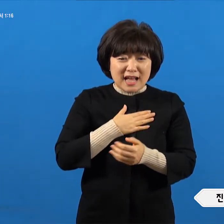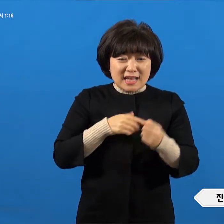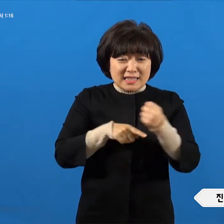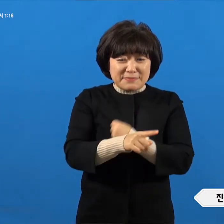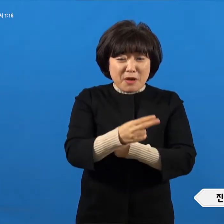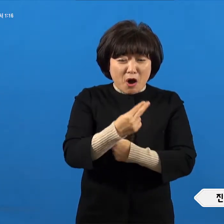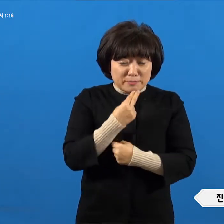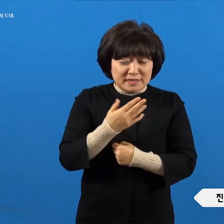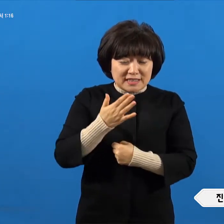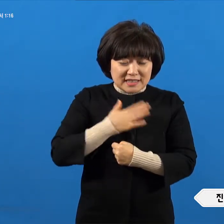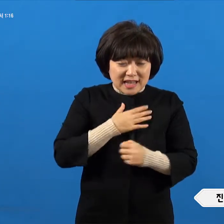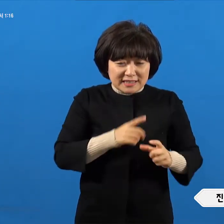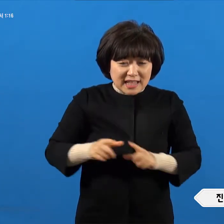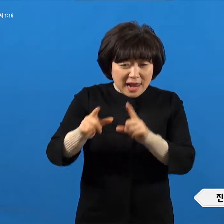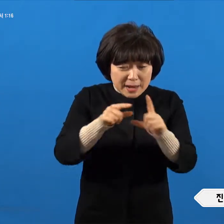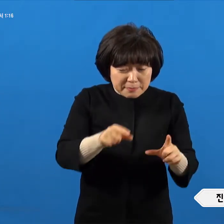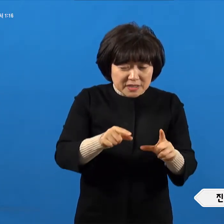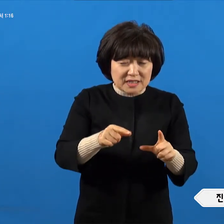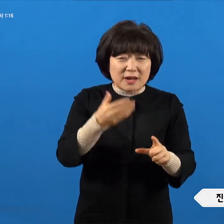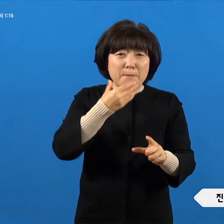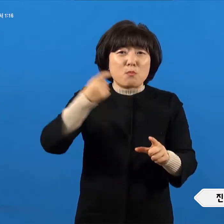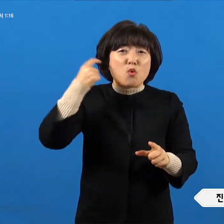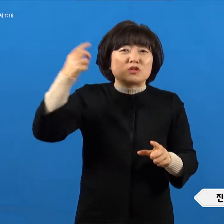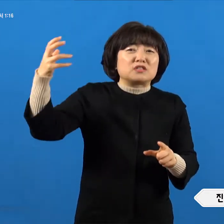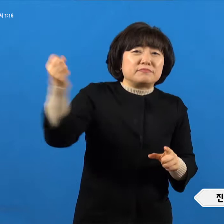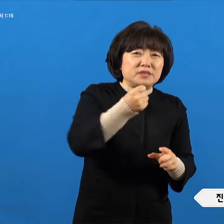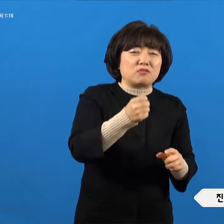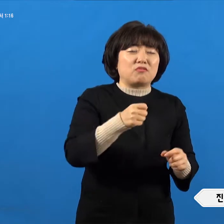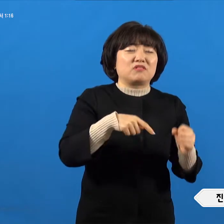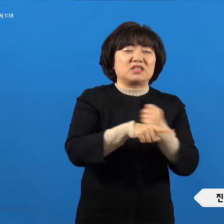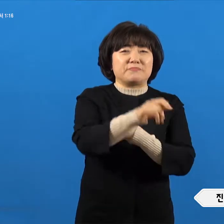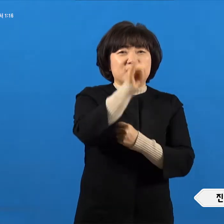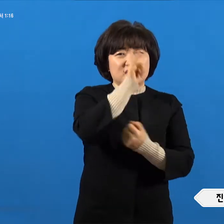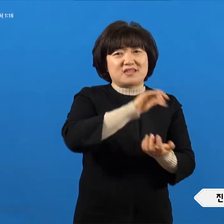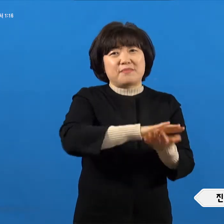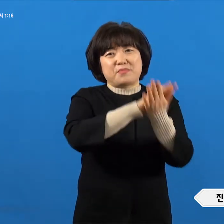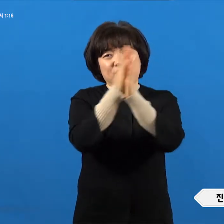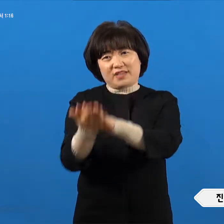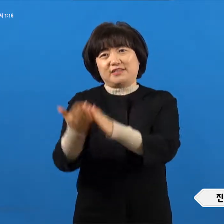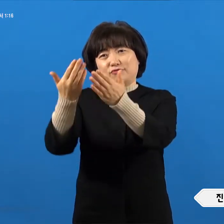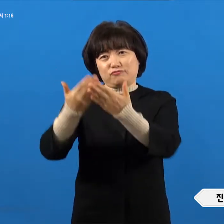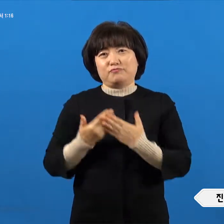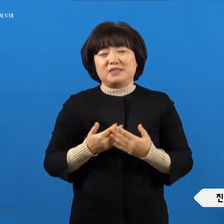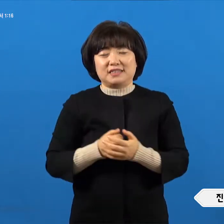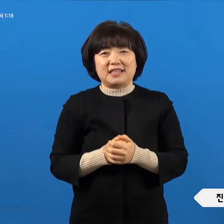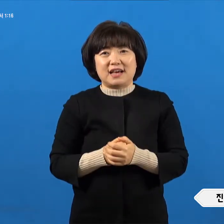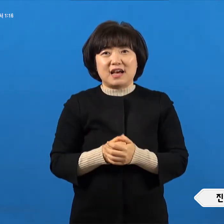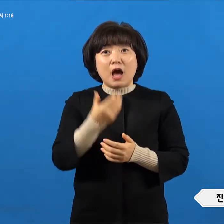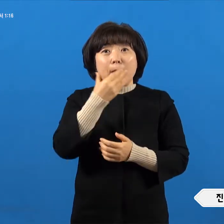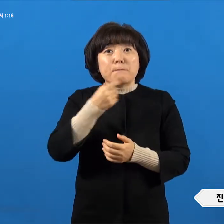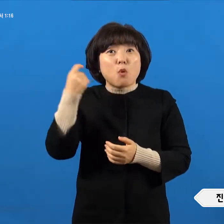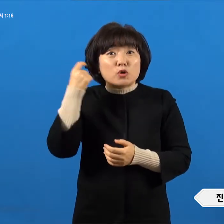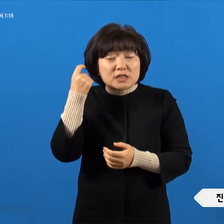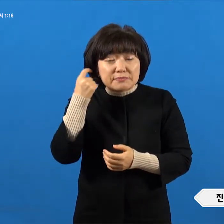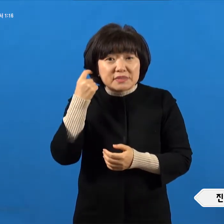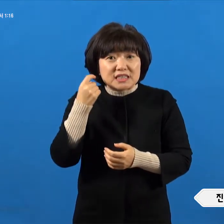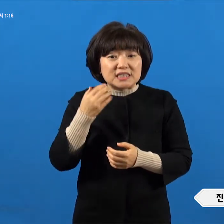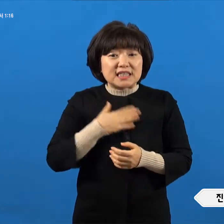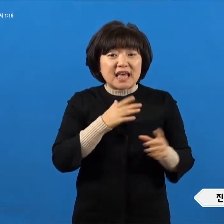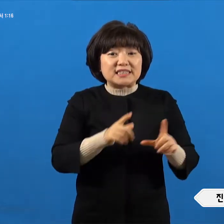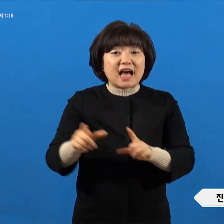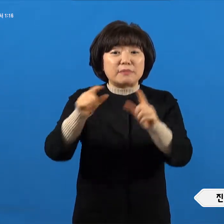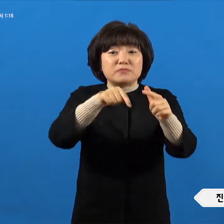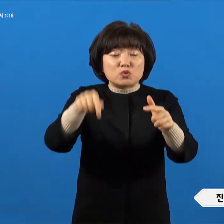되시는 복음의 능력을 성경은 설명합니다. 사랑하는 여러분, 복음이 우리 삶 가운데